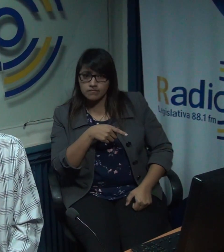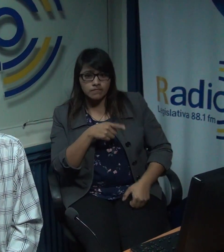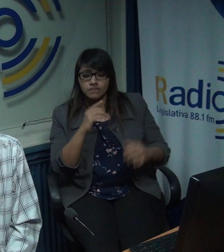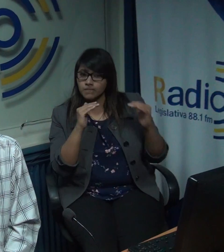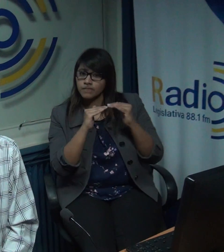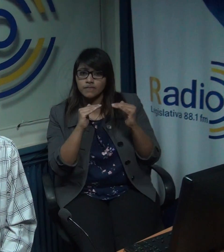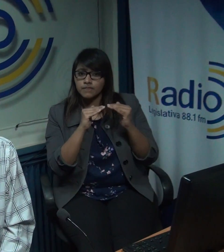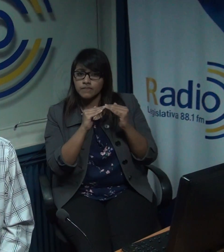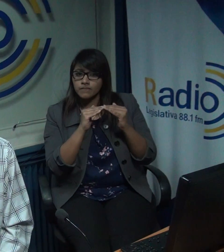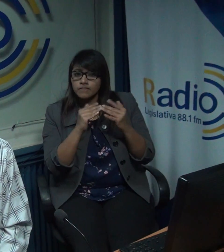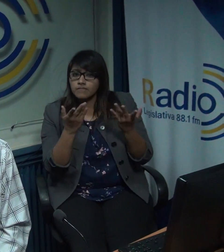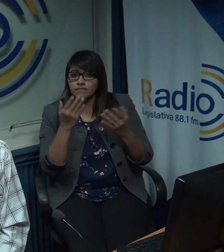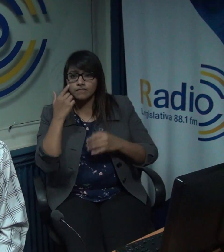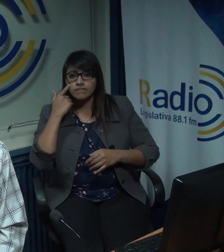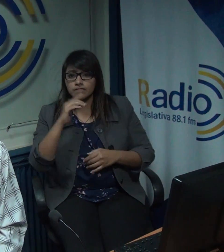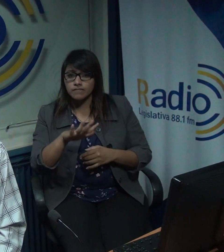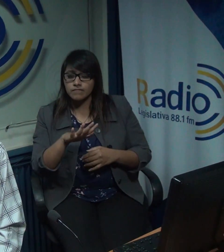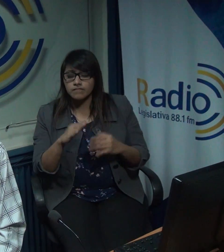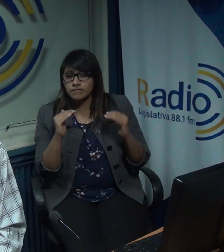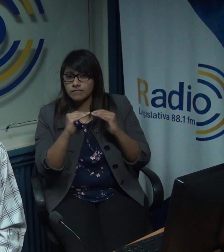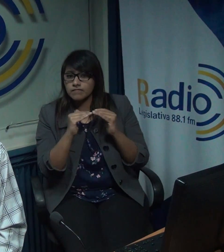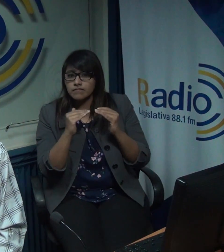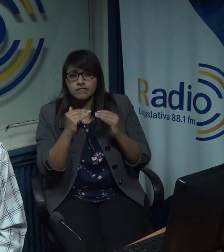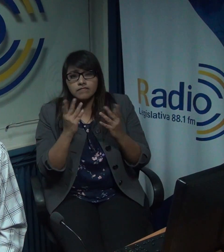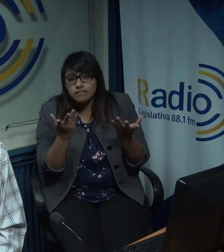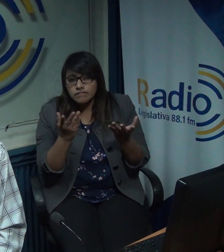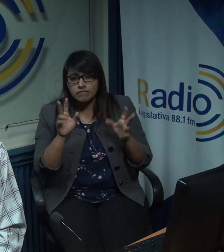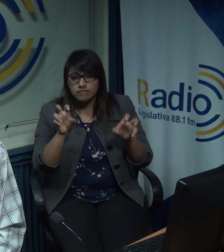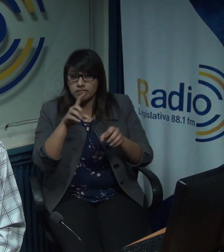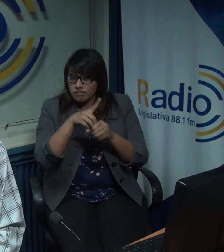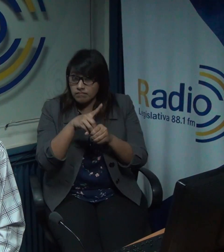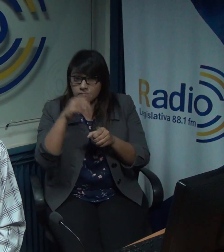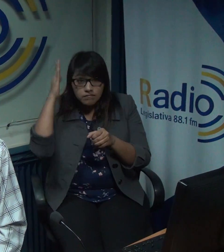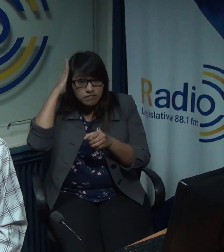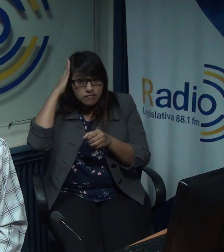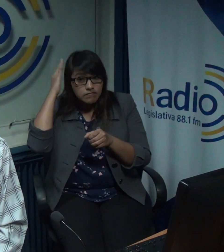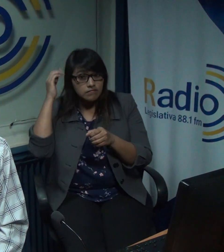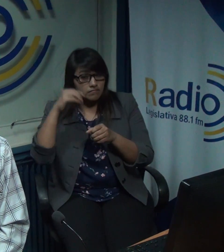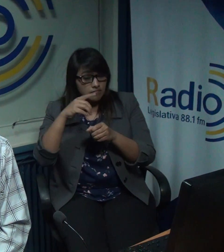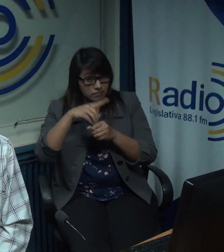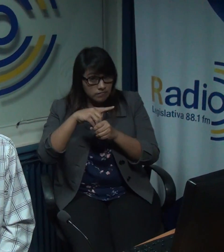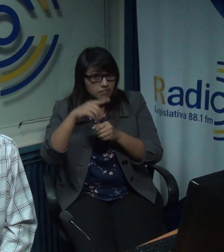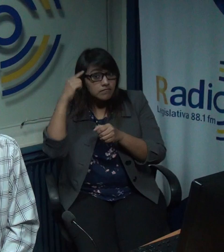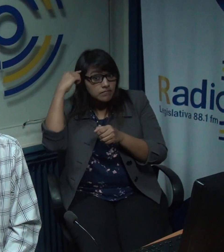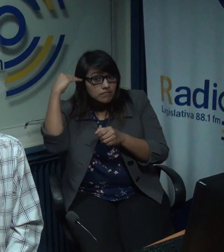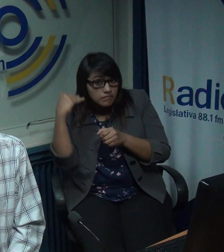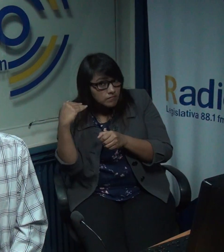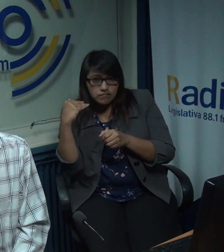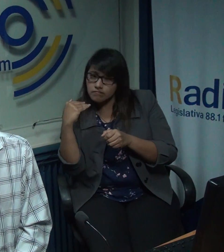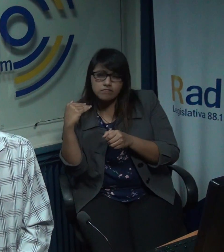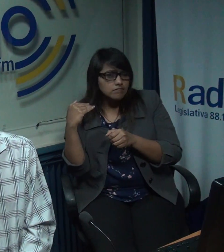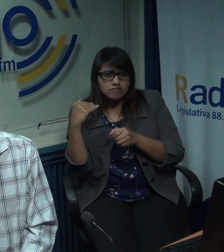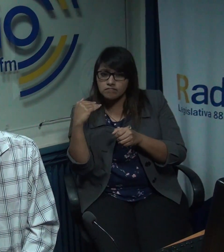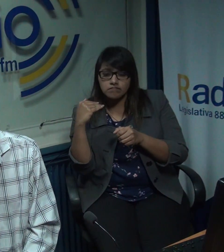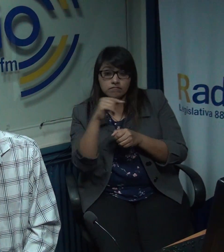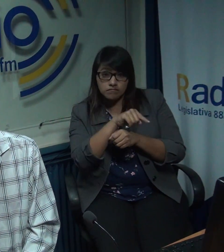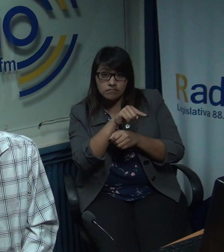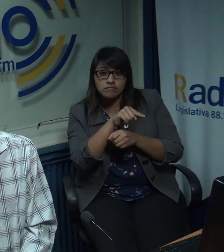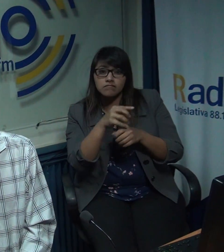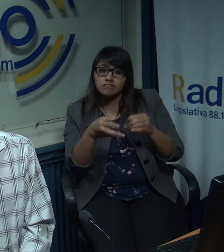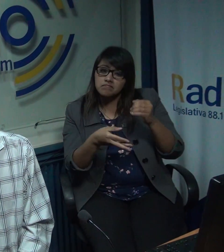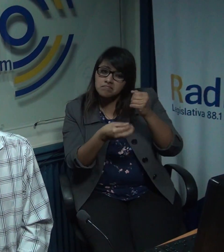la involucra o la asocia a la discapacidad mental o a la intelectual, sino que son agregados a esa